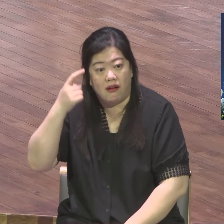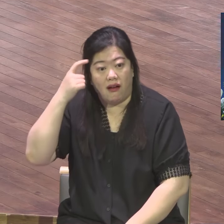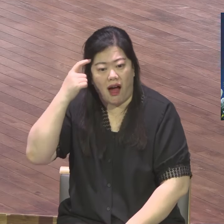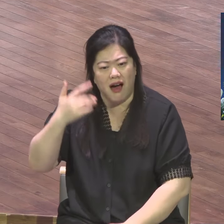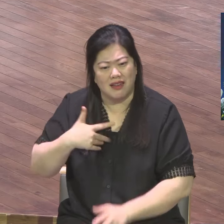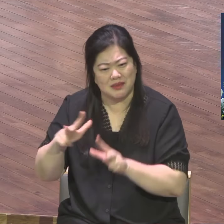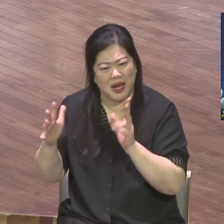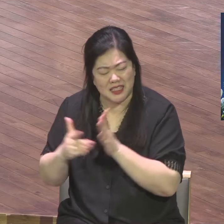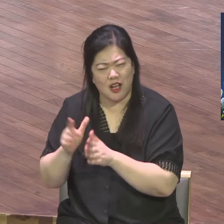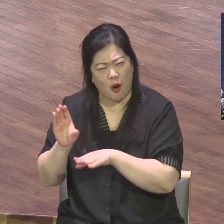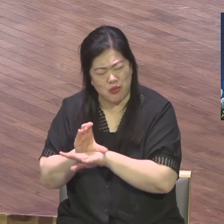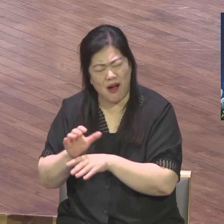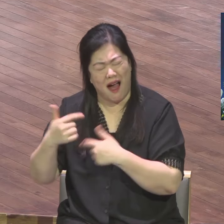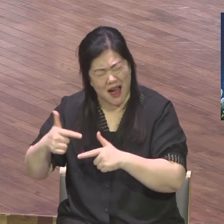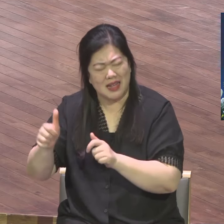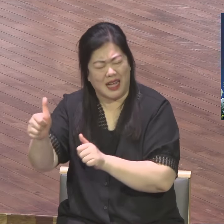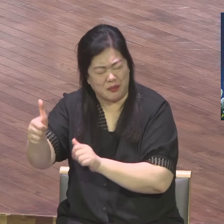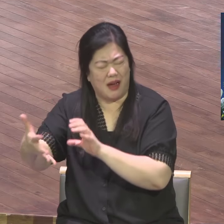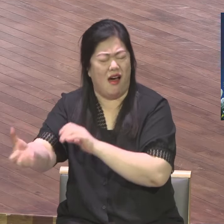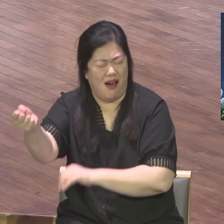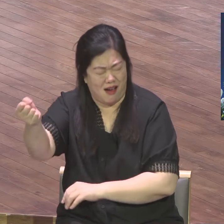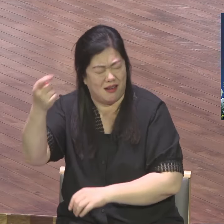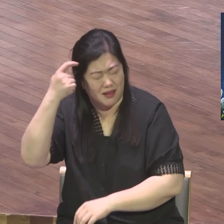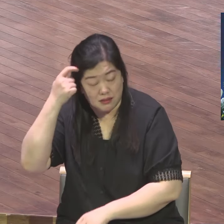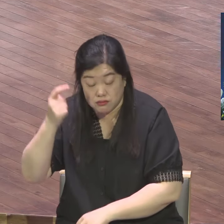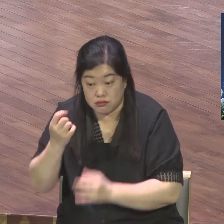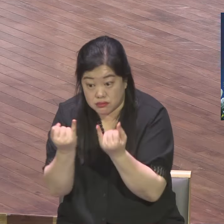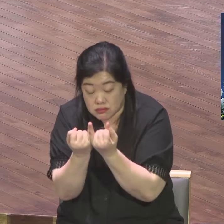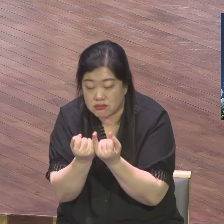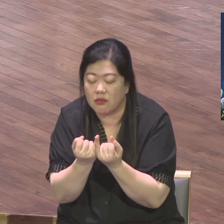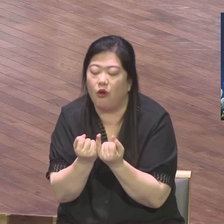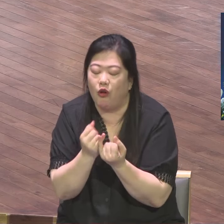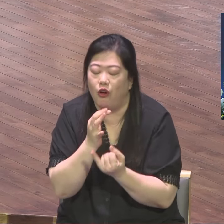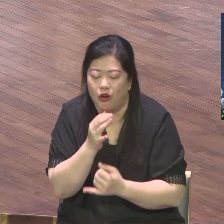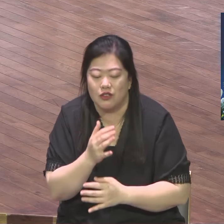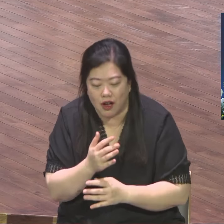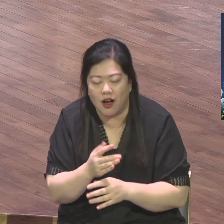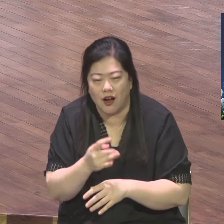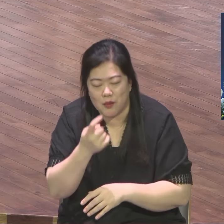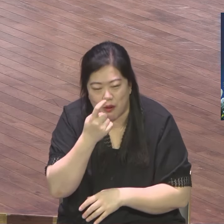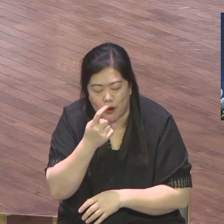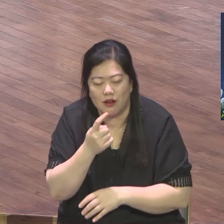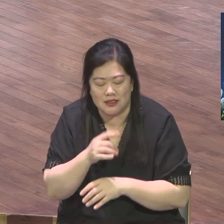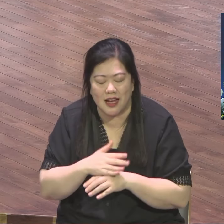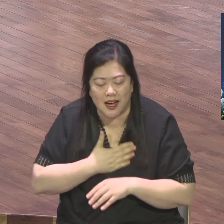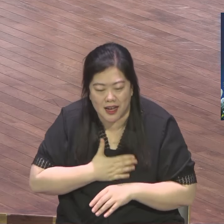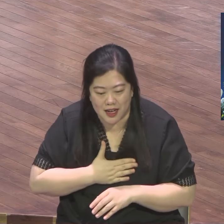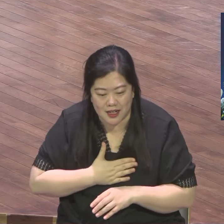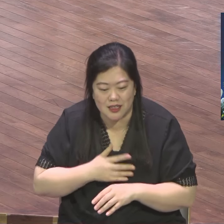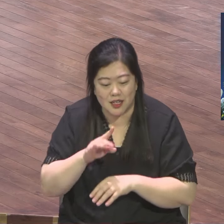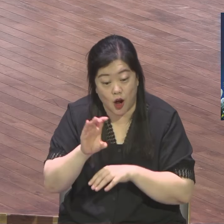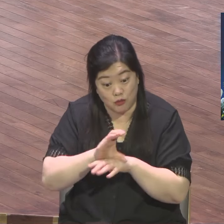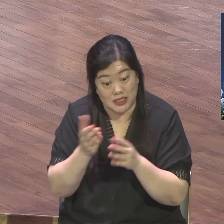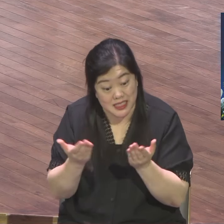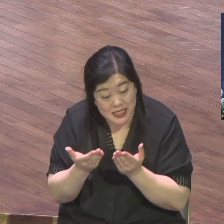그래서 보는 거예요. 인터넷 바로 때립니다. 교적부 딱 때리면 나와요. 누구 이름 얼굴 딱